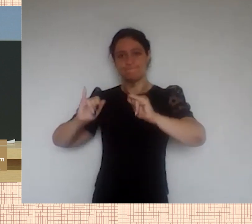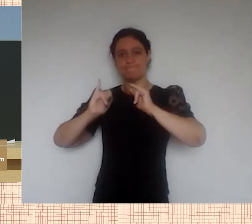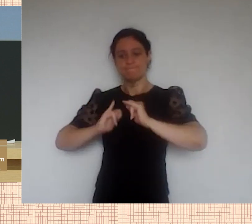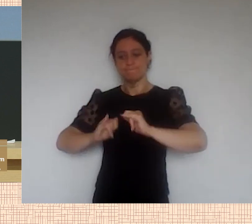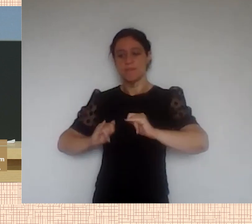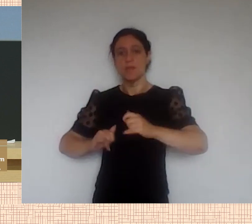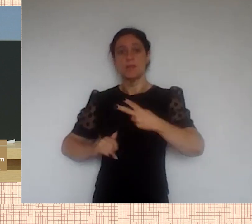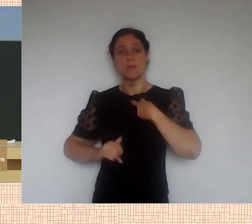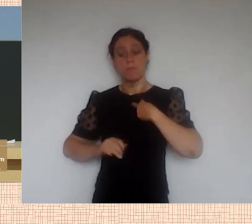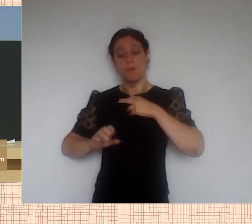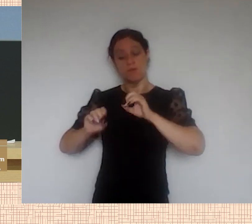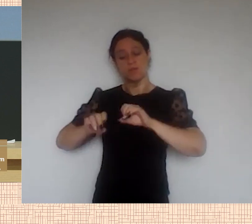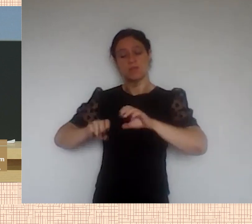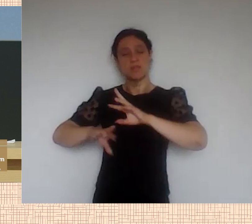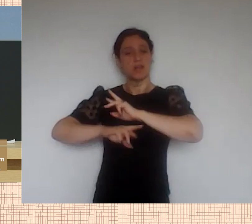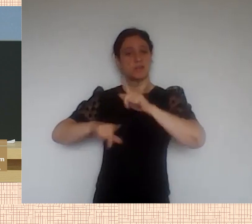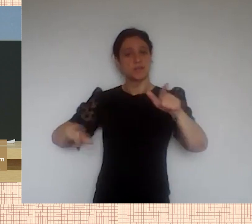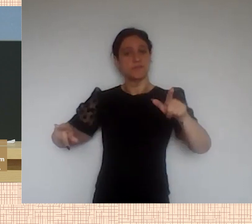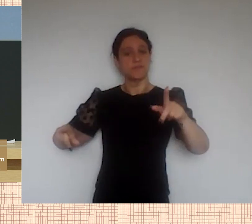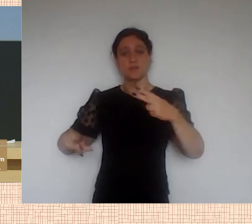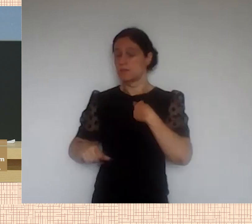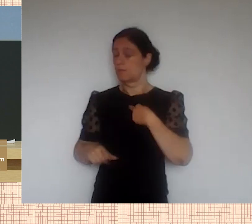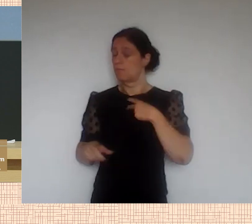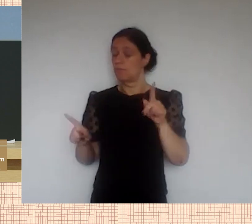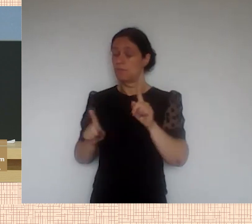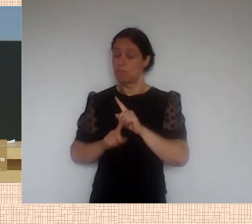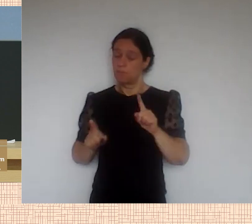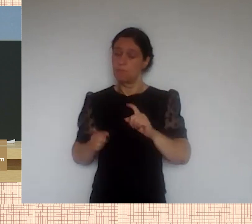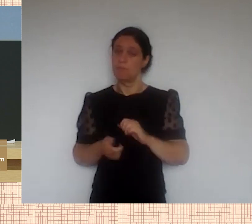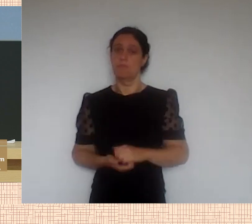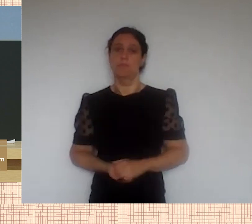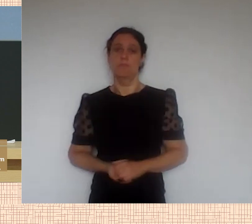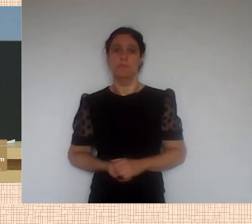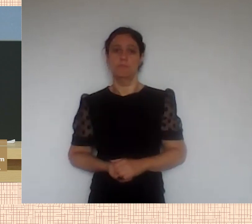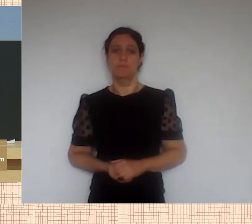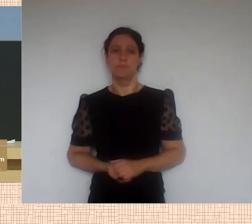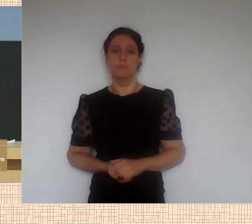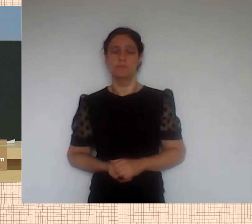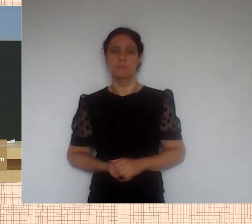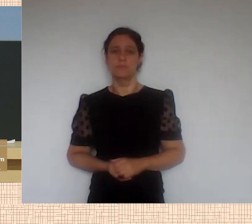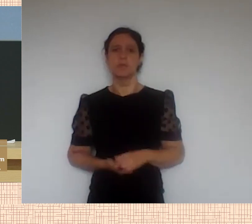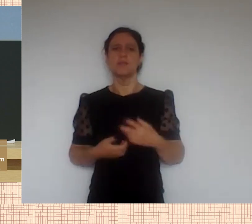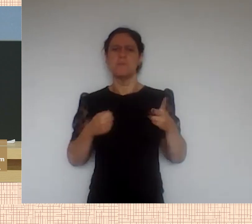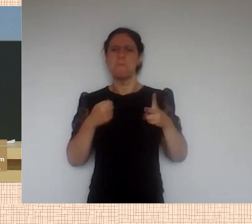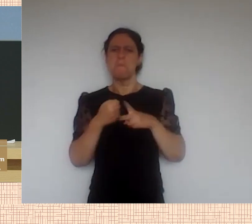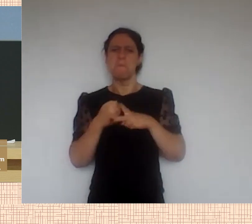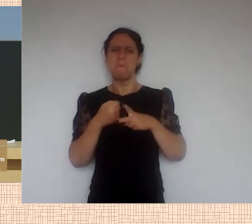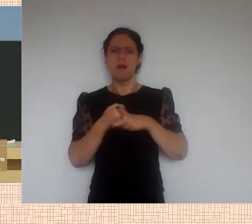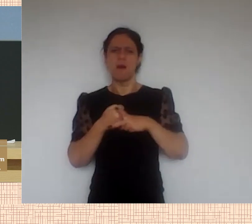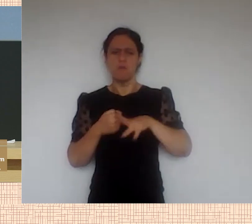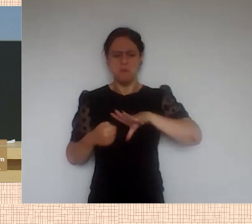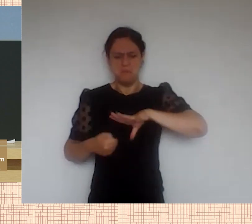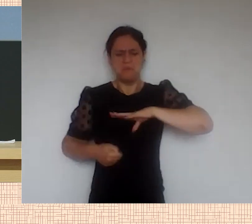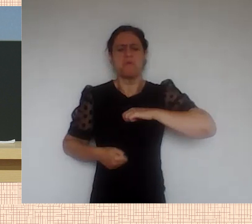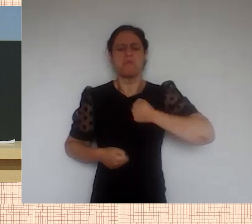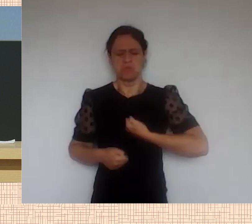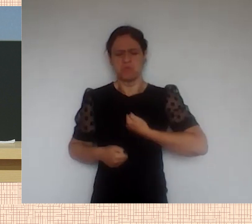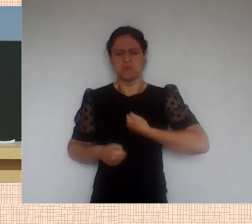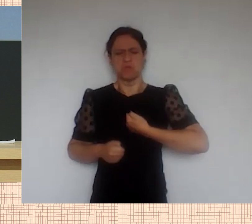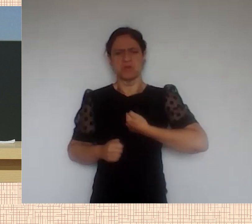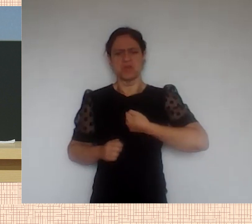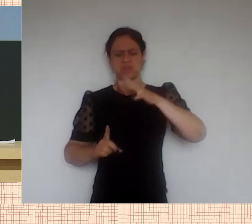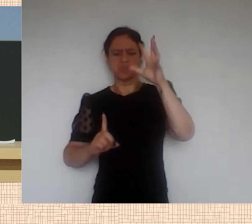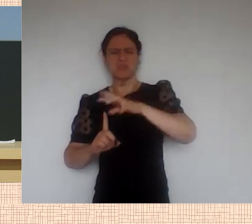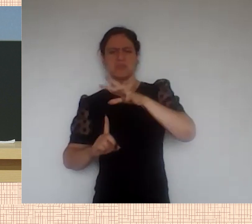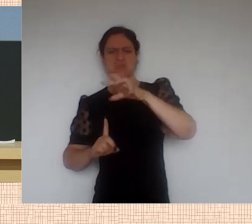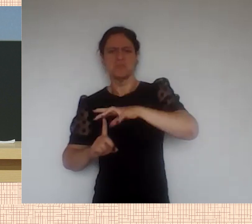Como Paulo teve a ousadia de interferir na igreja em Éfeso, se esse jeito de falar que a igreja,